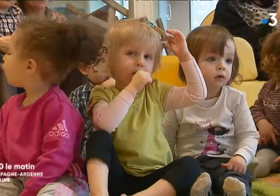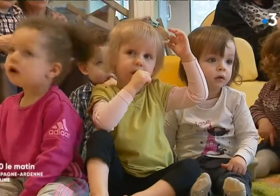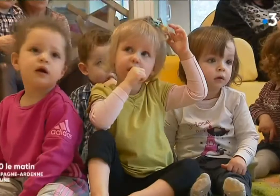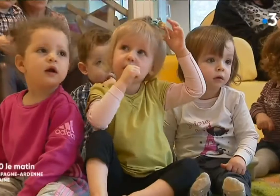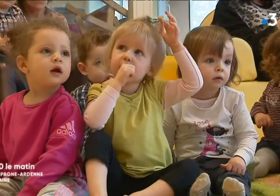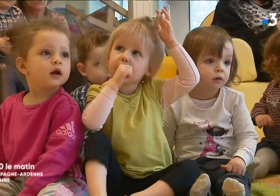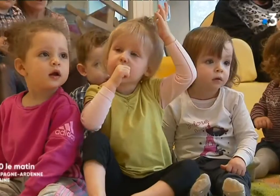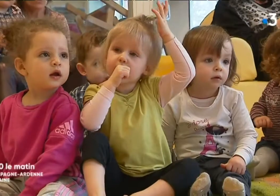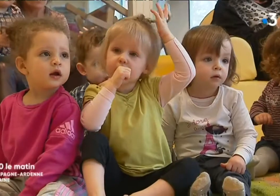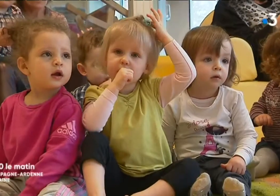ou d'histoires signées.